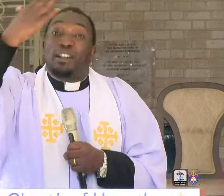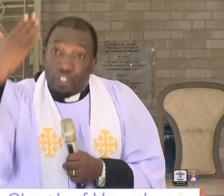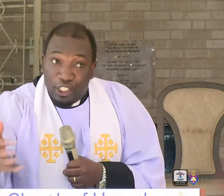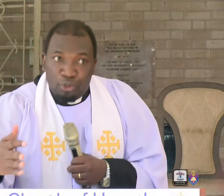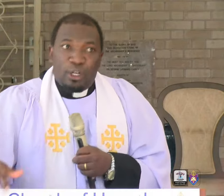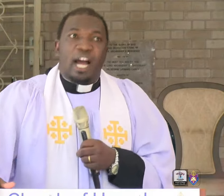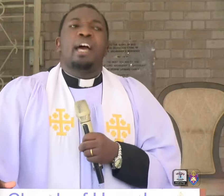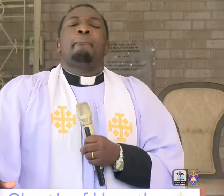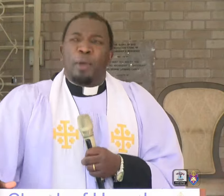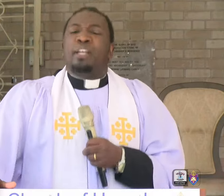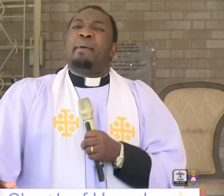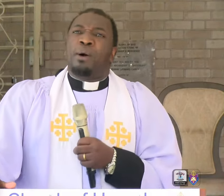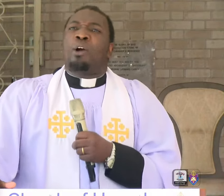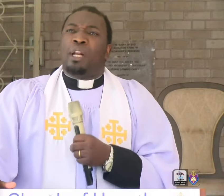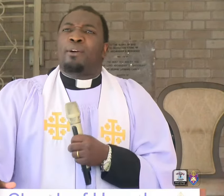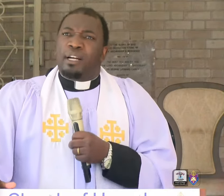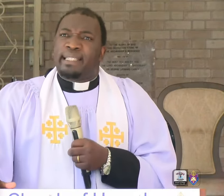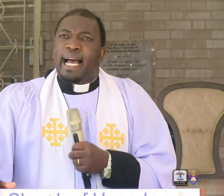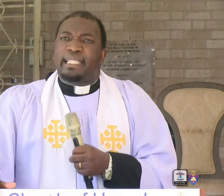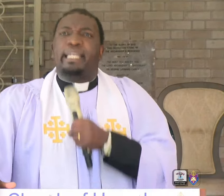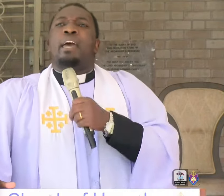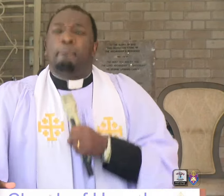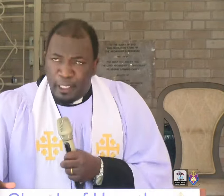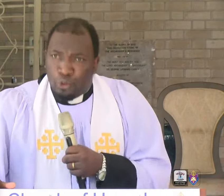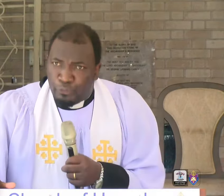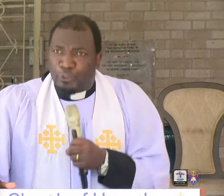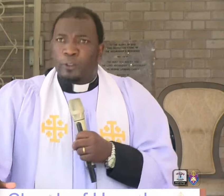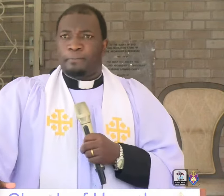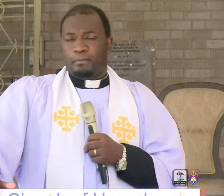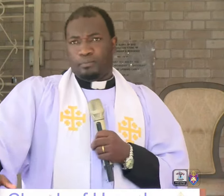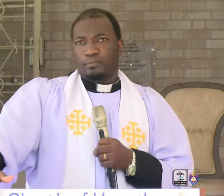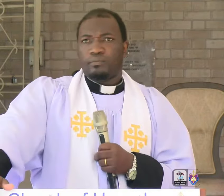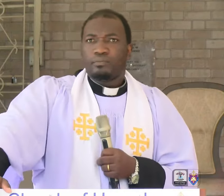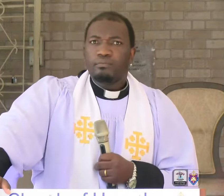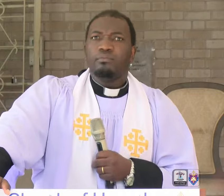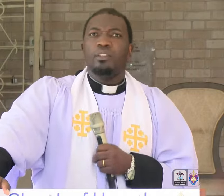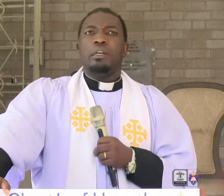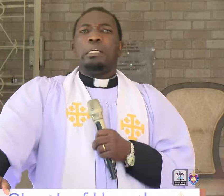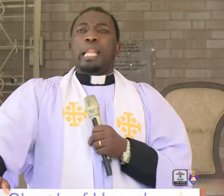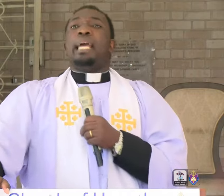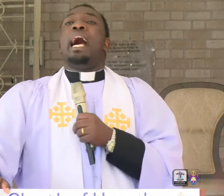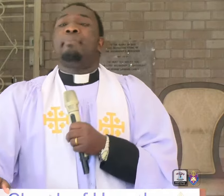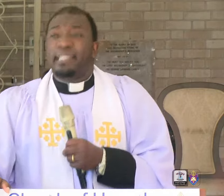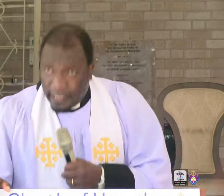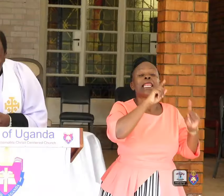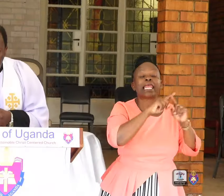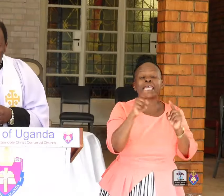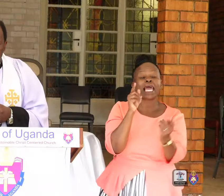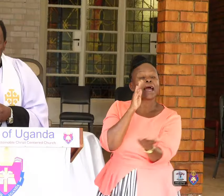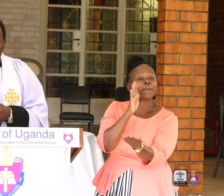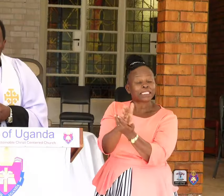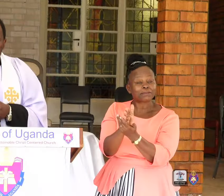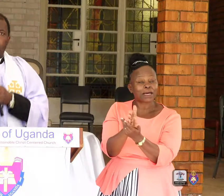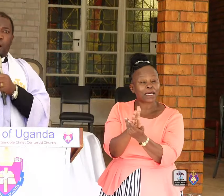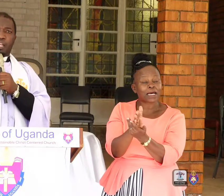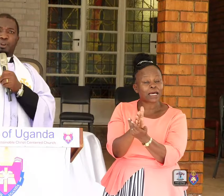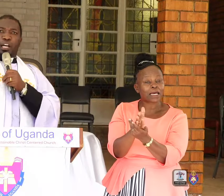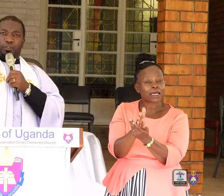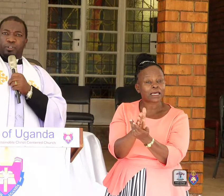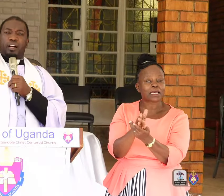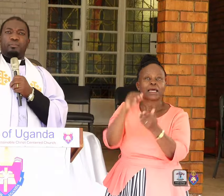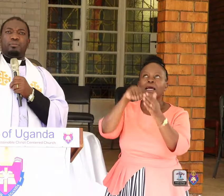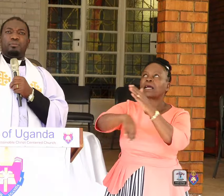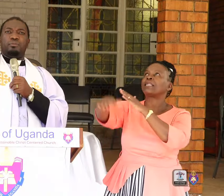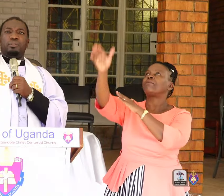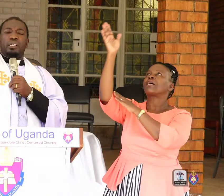wanoonyereza n'okizuula. Byonna bye wakolako research bituufu. naye amazima gali mu